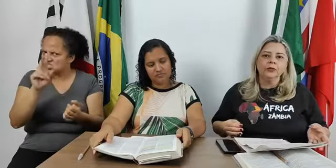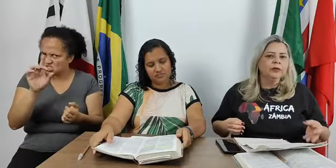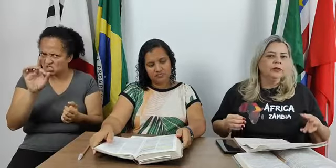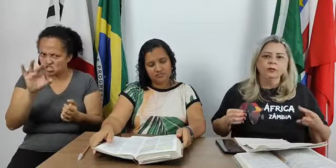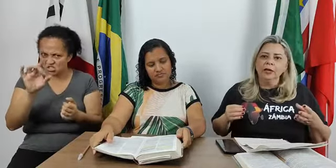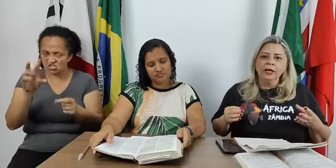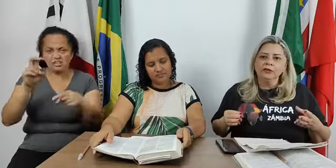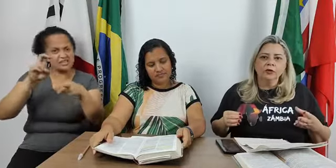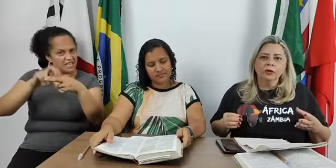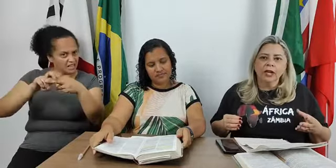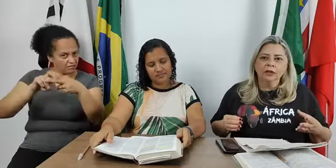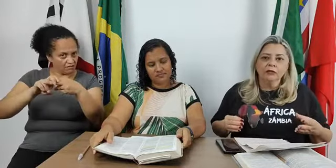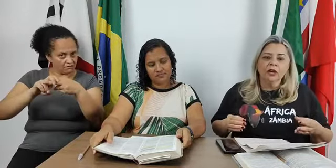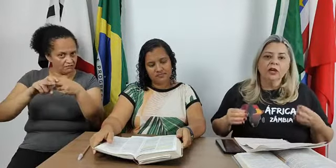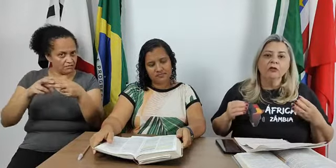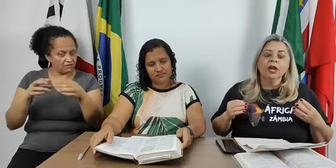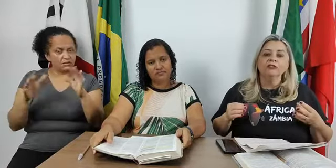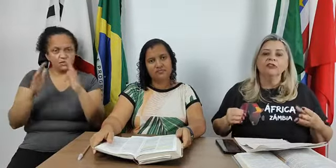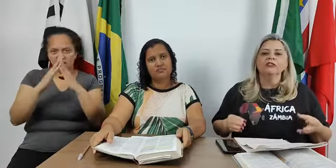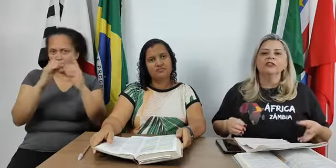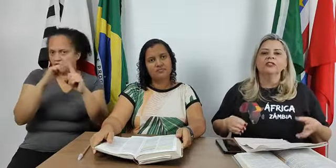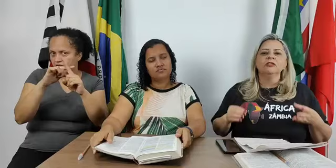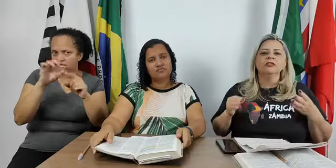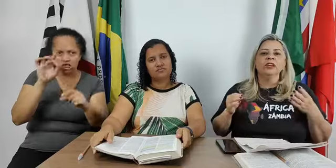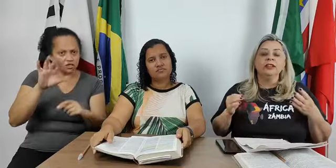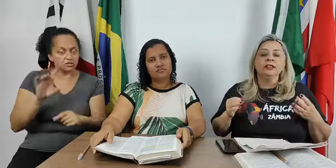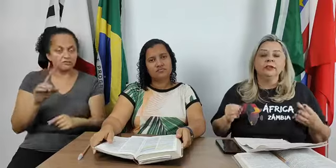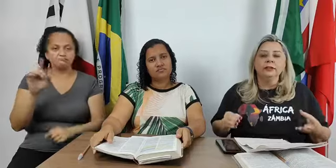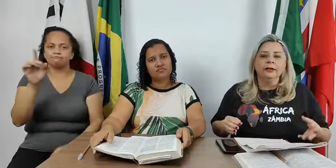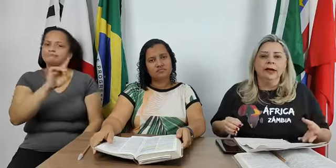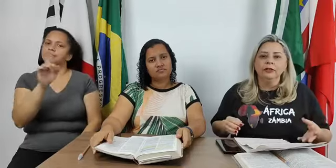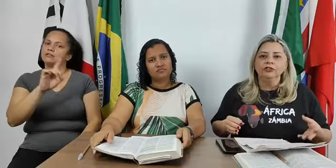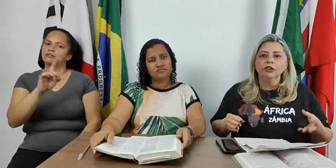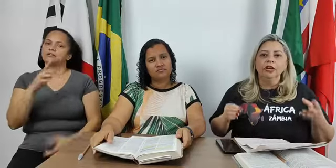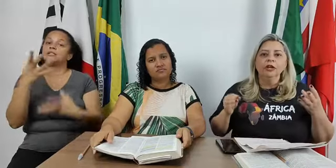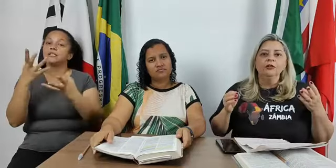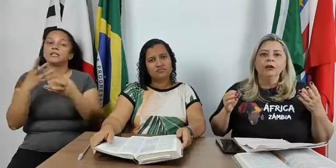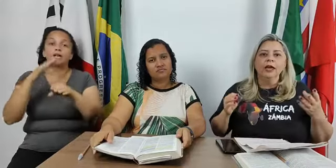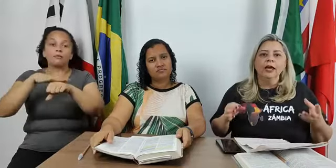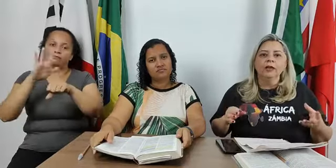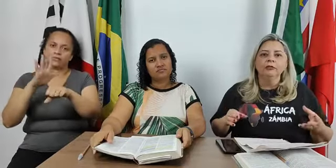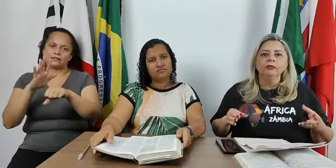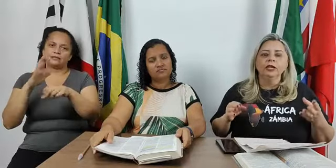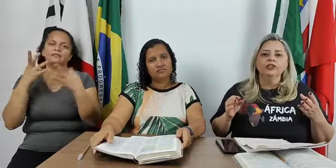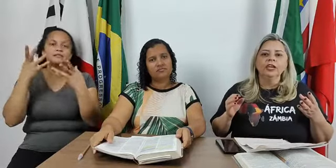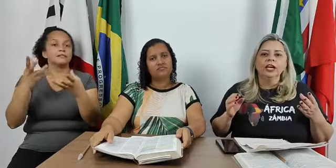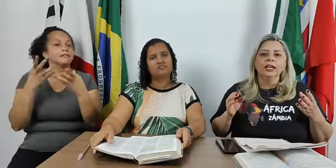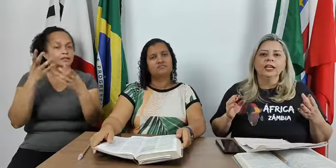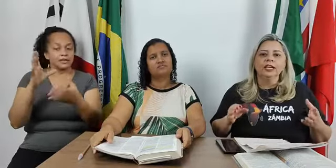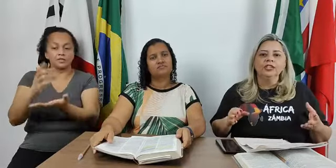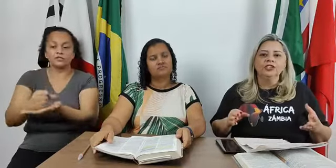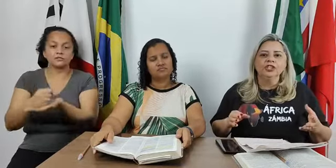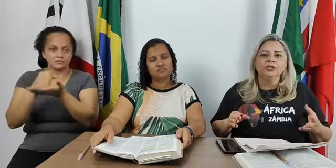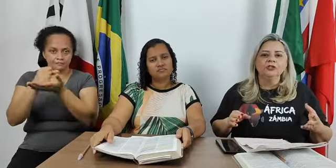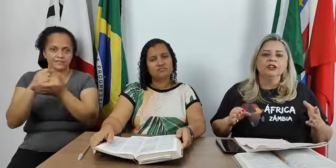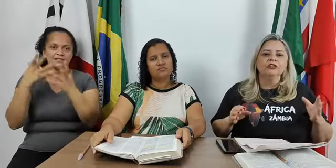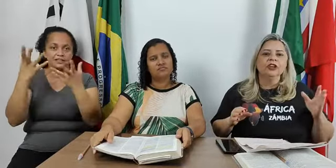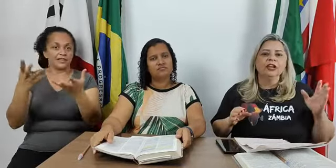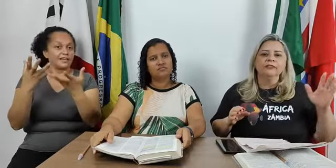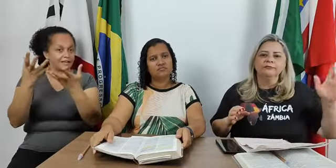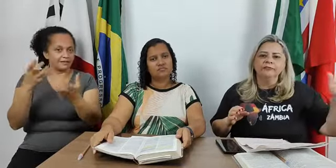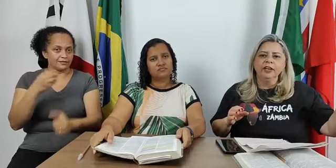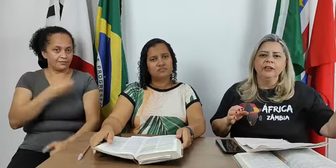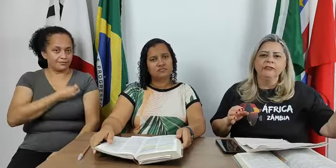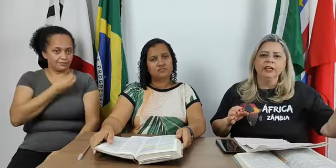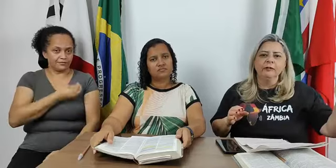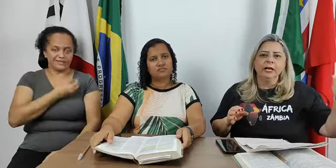banco? Não é isso que eu quero. Eu quero salvação, eu quero eternidade. Eu quero chegar naquele dia e o Senhor